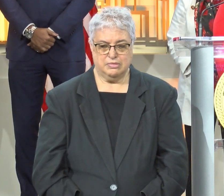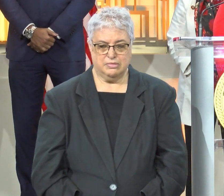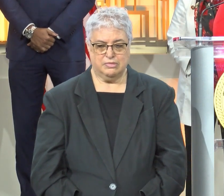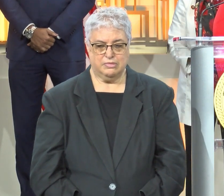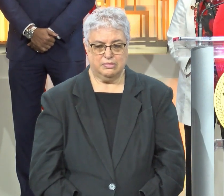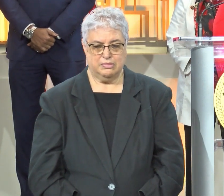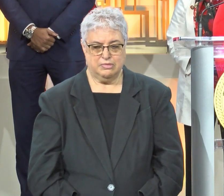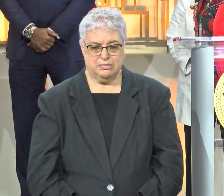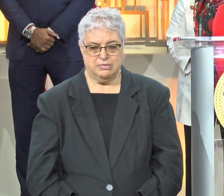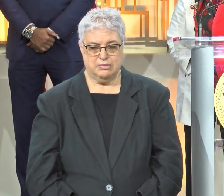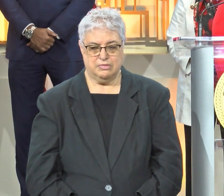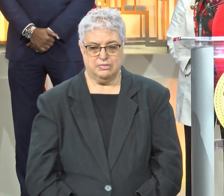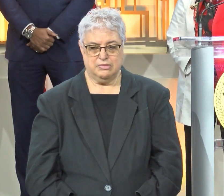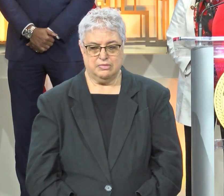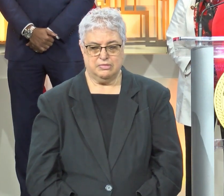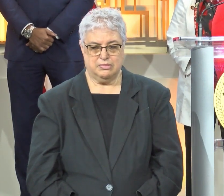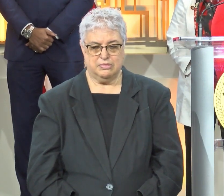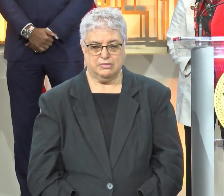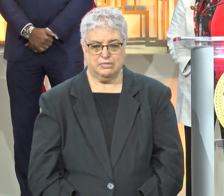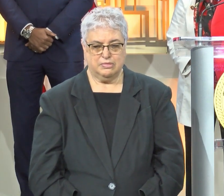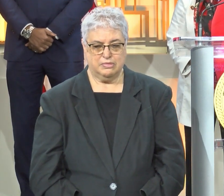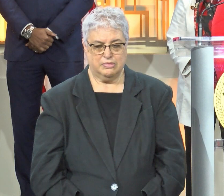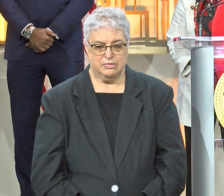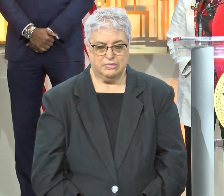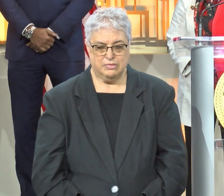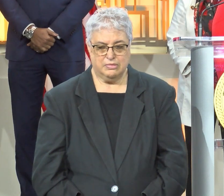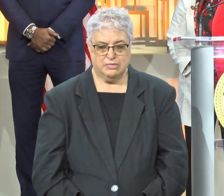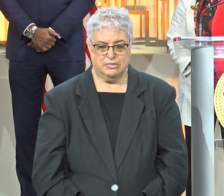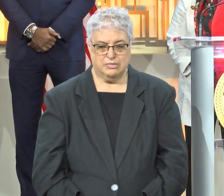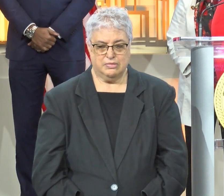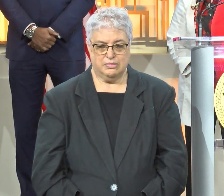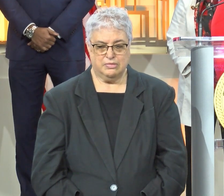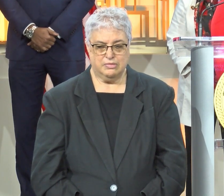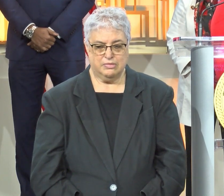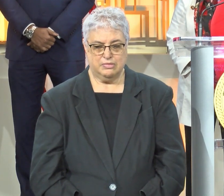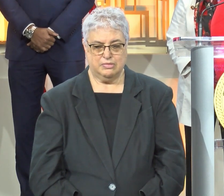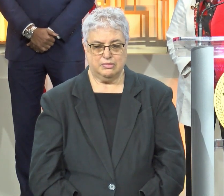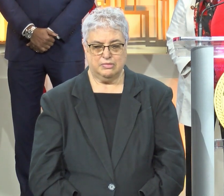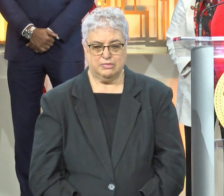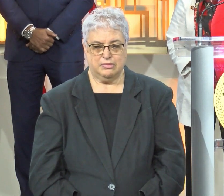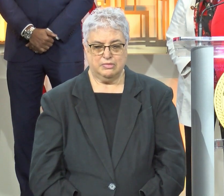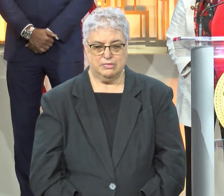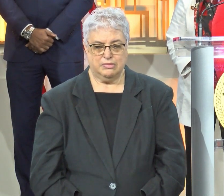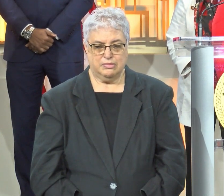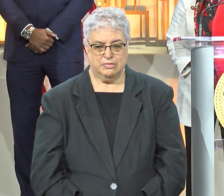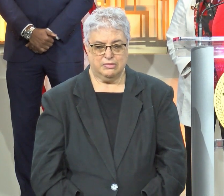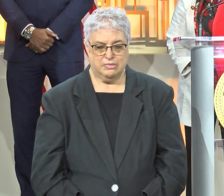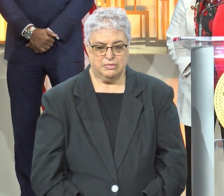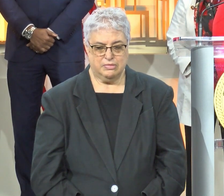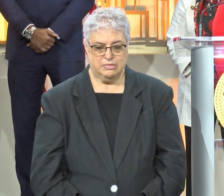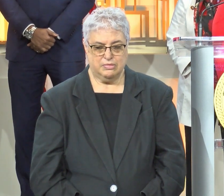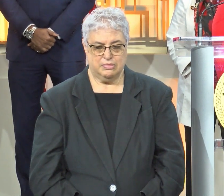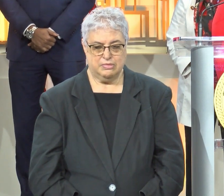A través de pérdidas económicas, pero también de nuestros miembros de familia y amigos. Votar en noviembre es una oportunidad